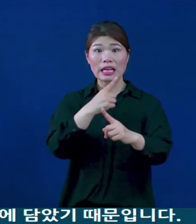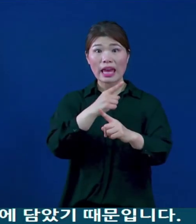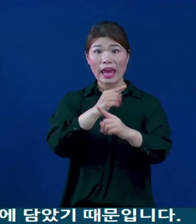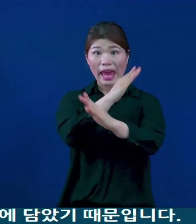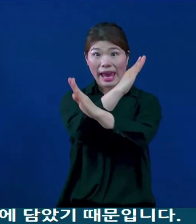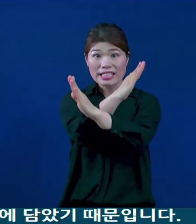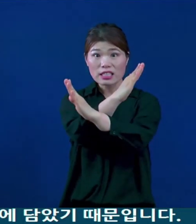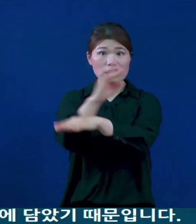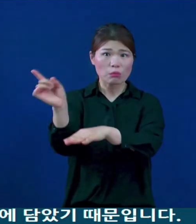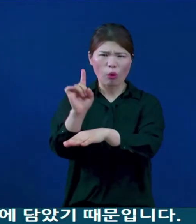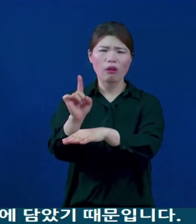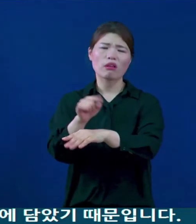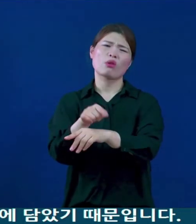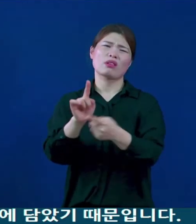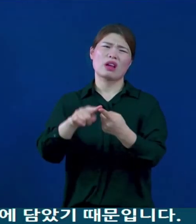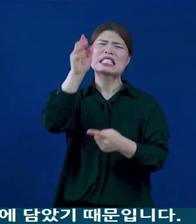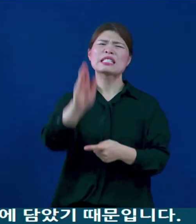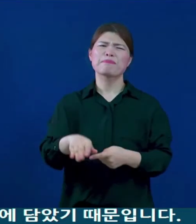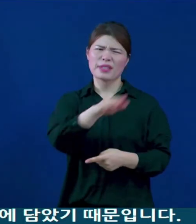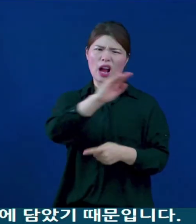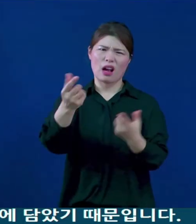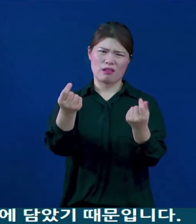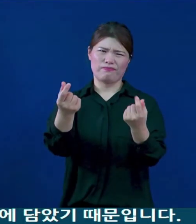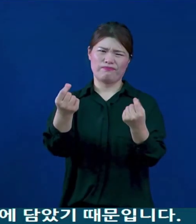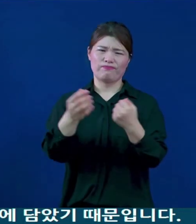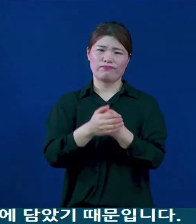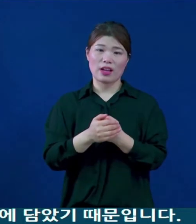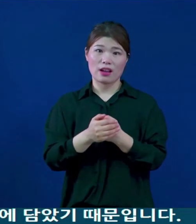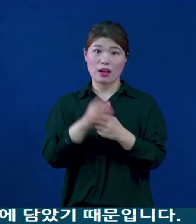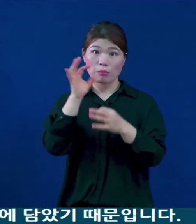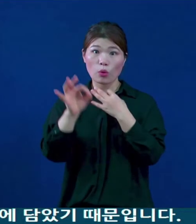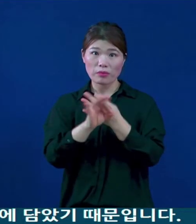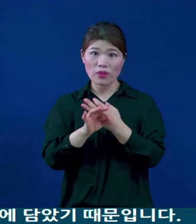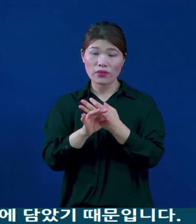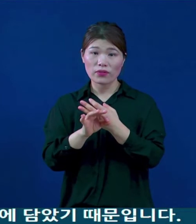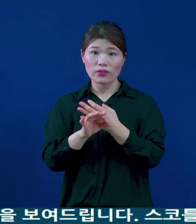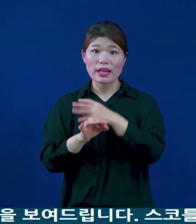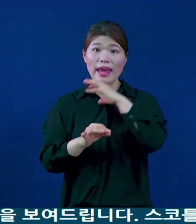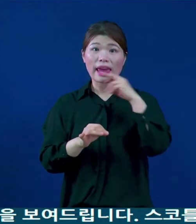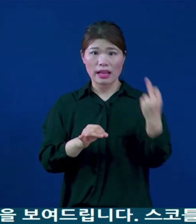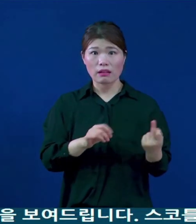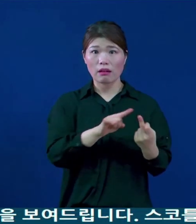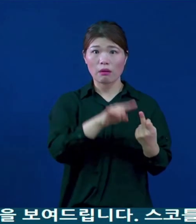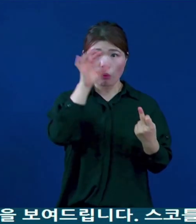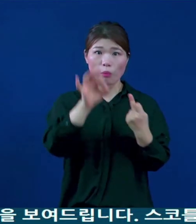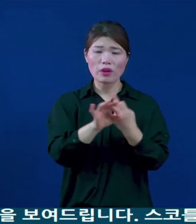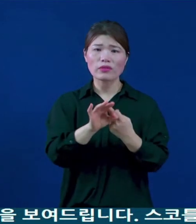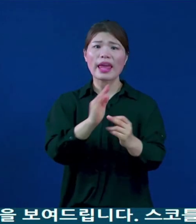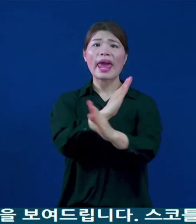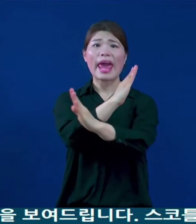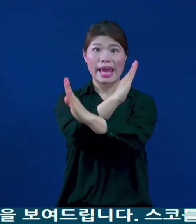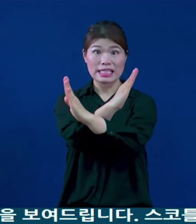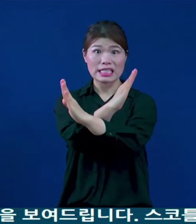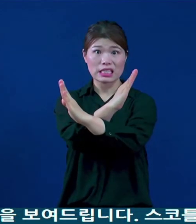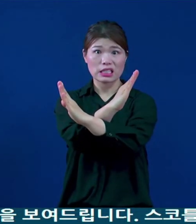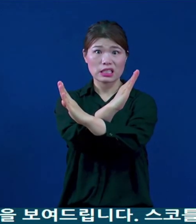십자가인데 X자 십자가입니다. 원래 전승에 의하면 안드레는 X자 십자가에 달렸다는